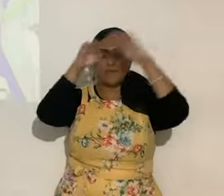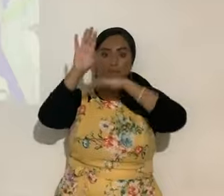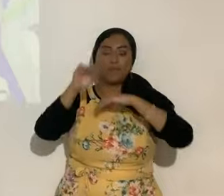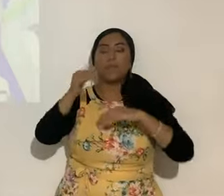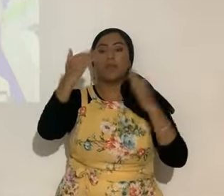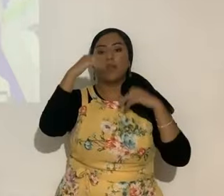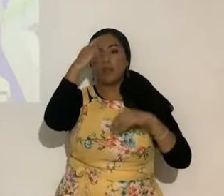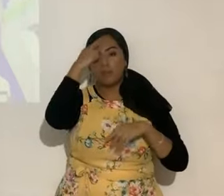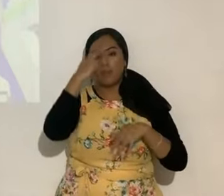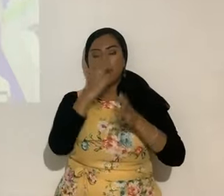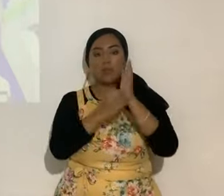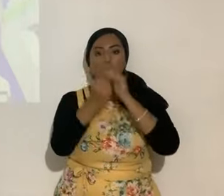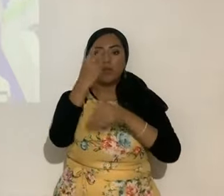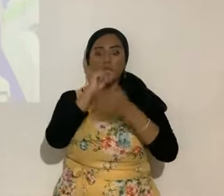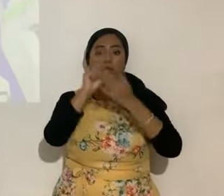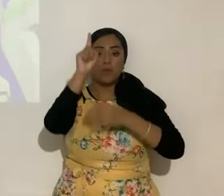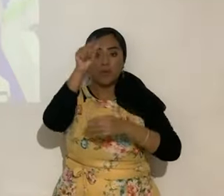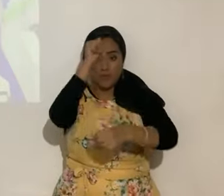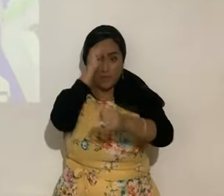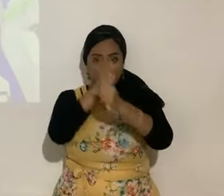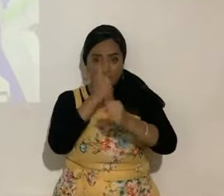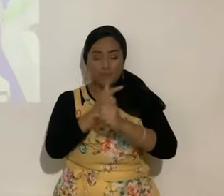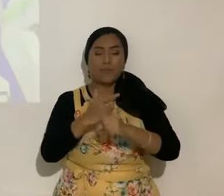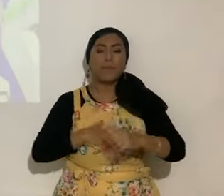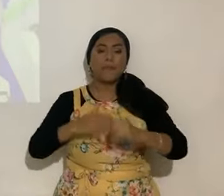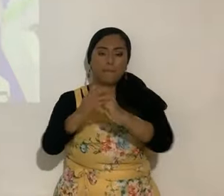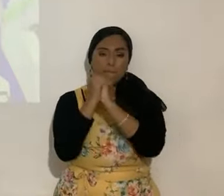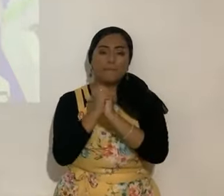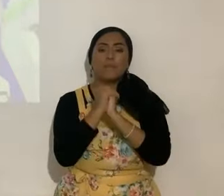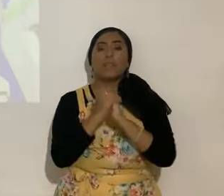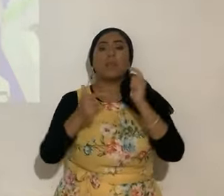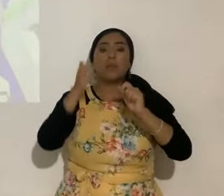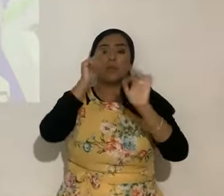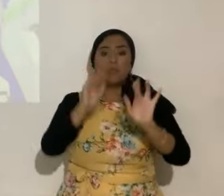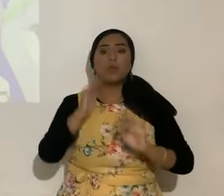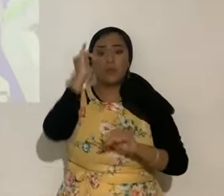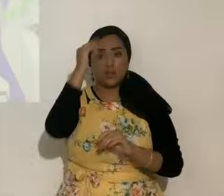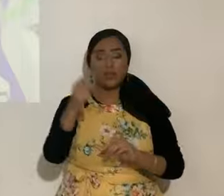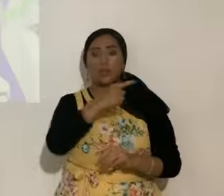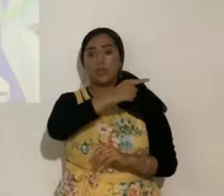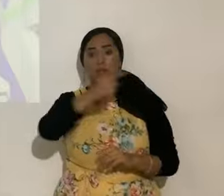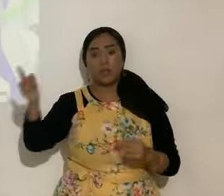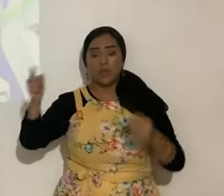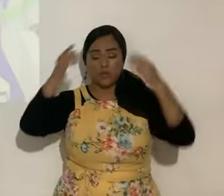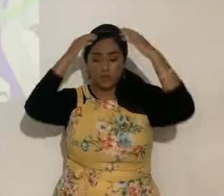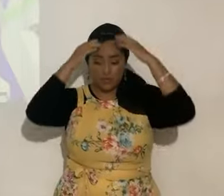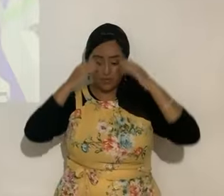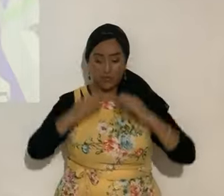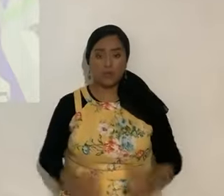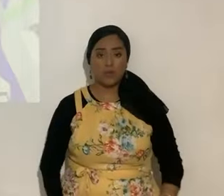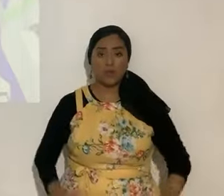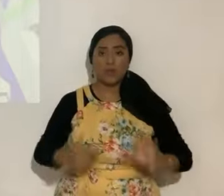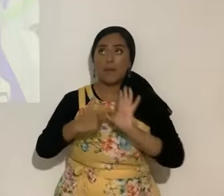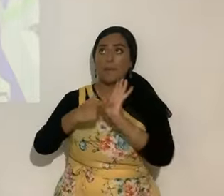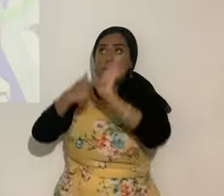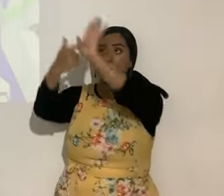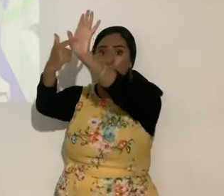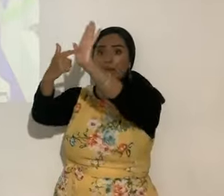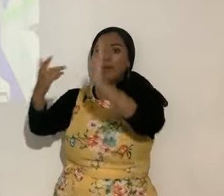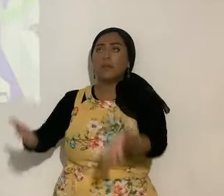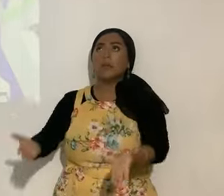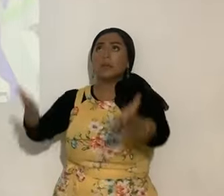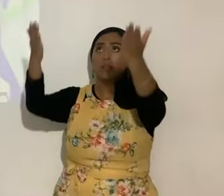en Romanos 12, 1 dice, así que hermanos, os ruego, por las grandes compasiones de Yahweh, que presentéis vuestros cuerpos, en